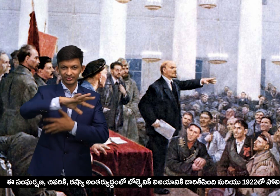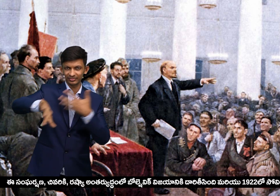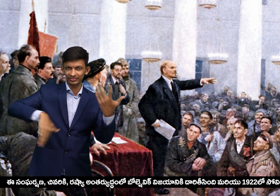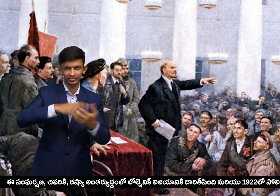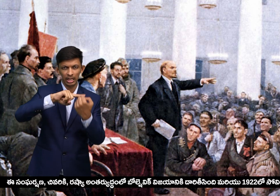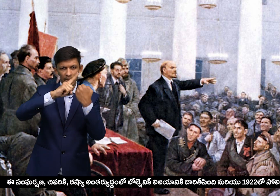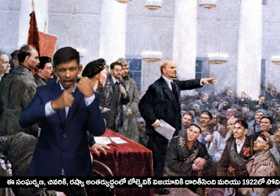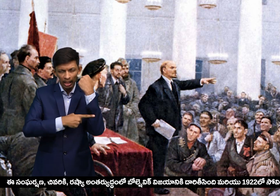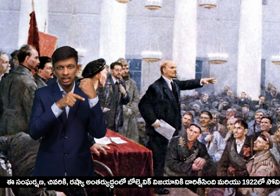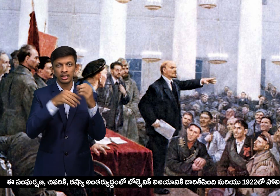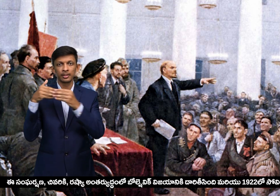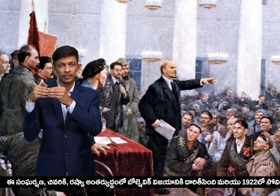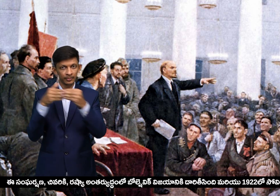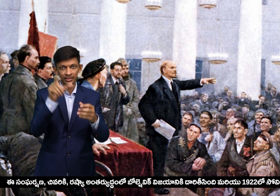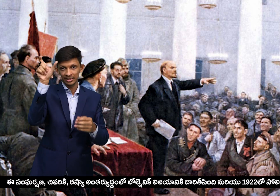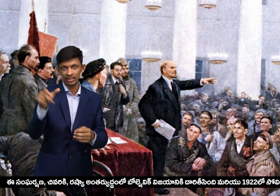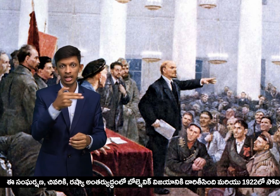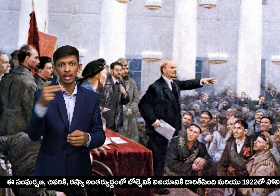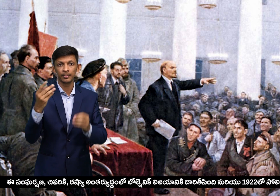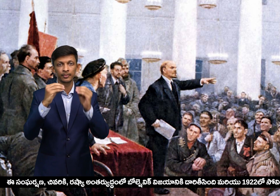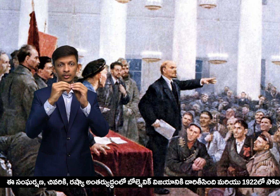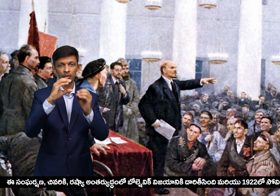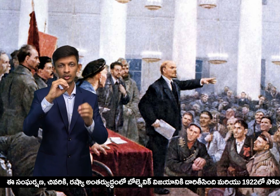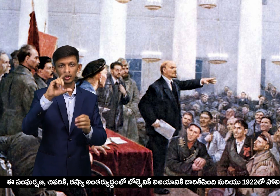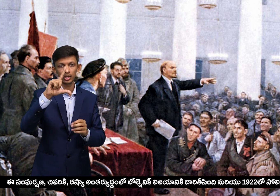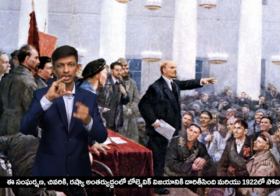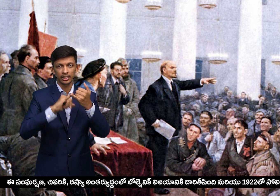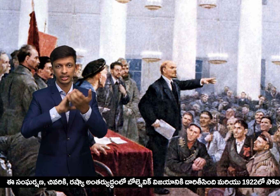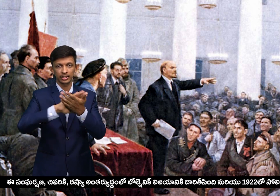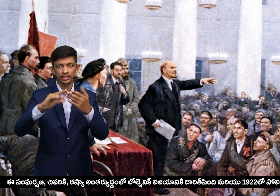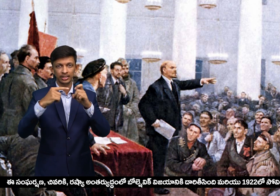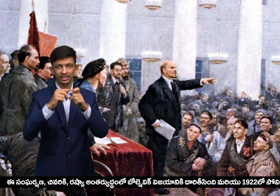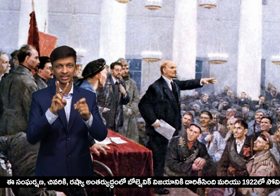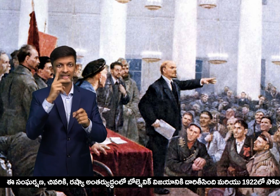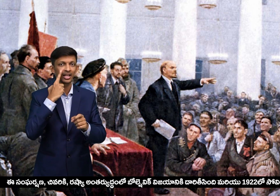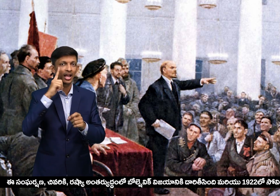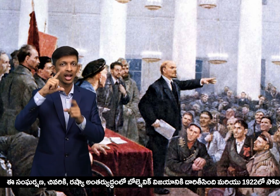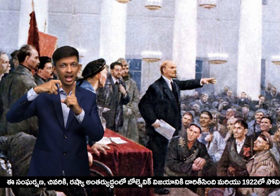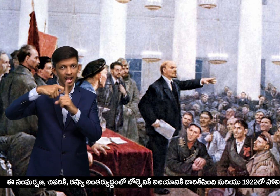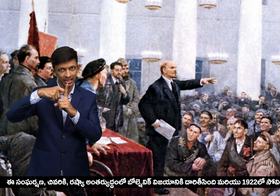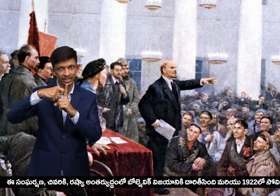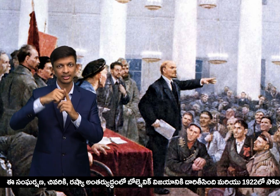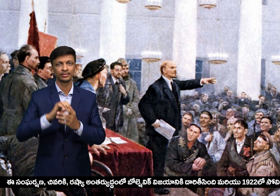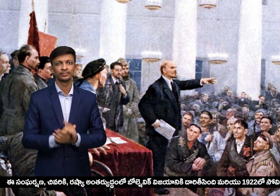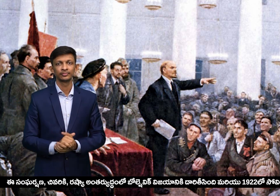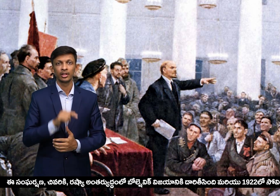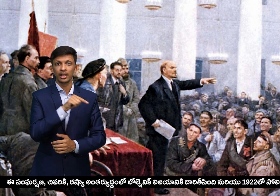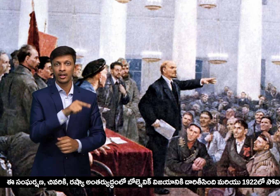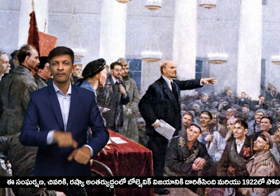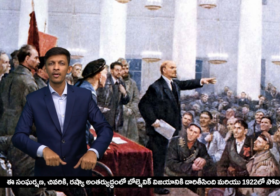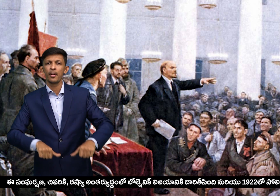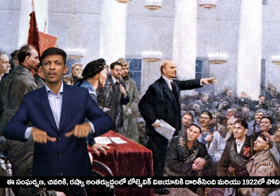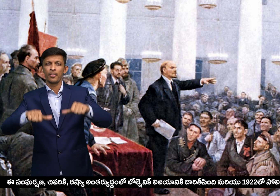సంఘర్షణ చివరికి రష్యా అంతర్యుద్ధంలో బోల్షెవిక్ విజయానికి దారితీసింది మరియు